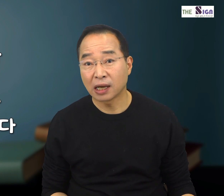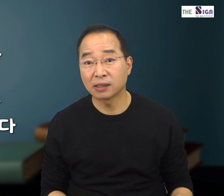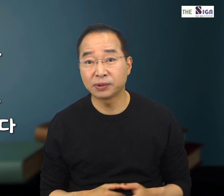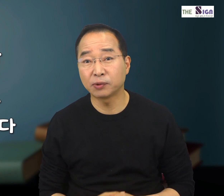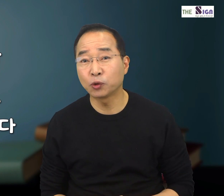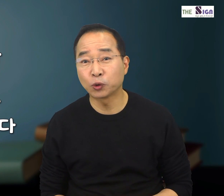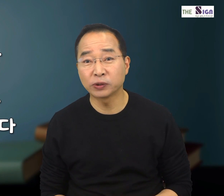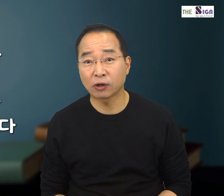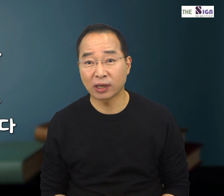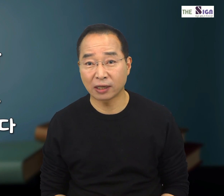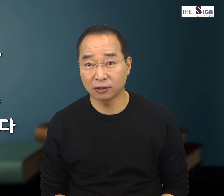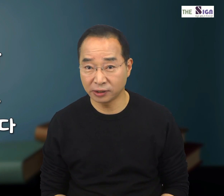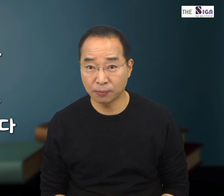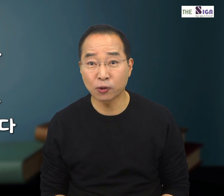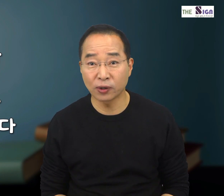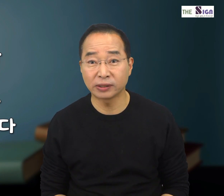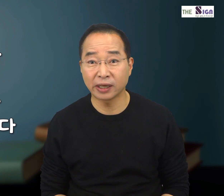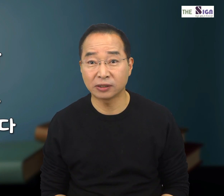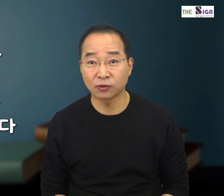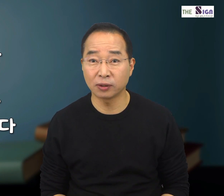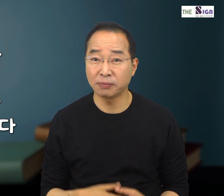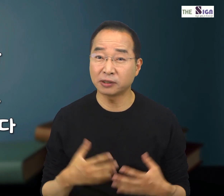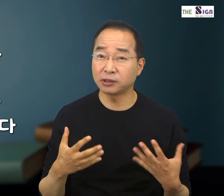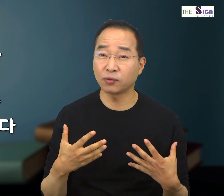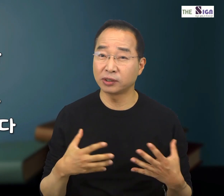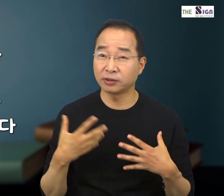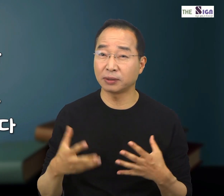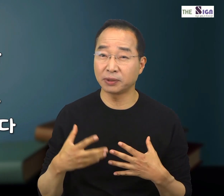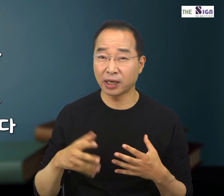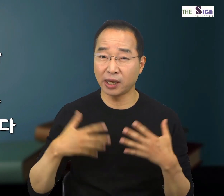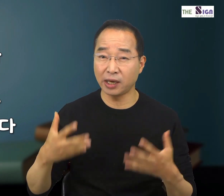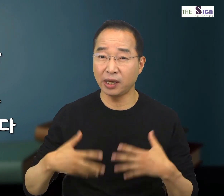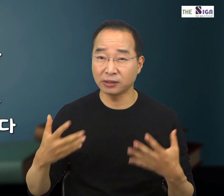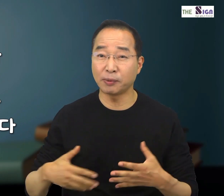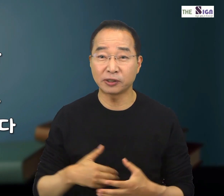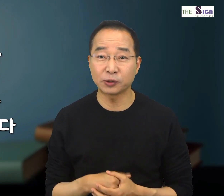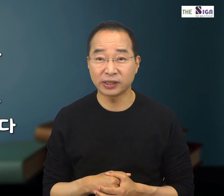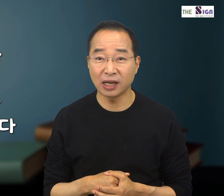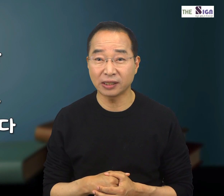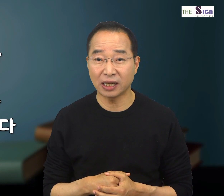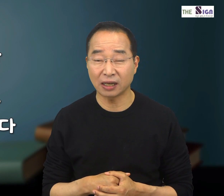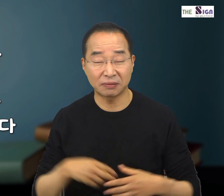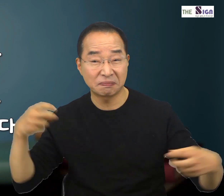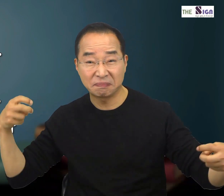가끔씩 보면 교통사고 나는 걸 이제 목격할 때가 있죠. 그럼 며칠 동안 그것 때문에 계속 머릿속에 생각이 나. 그럼